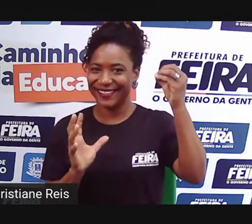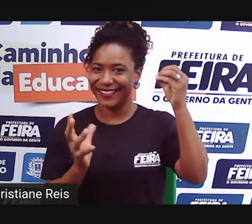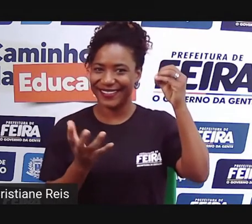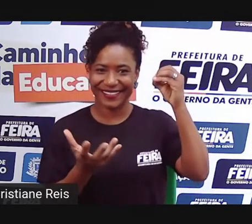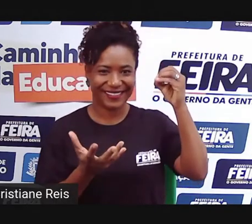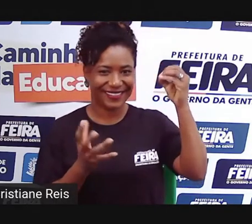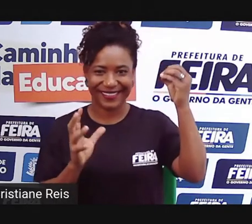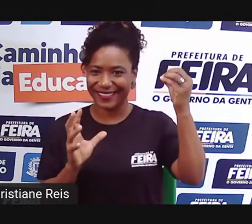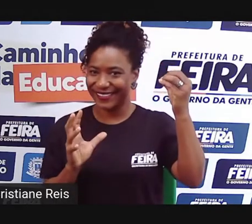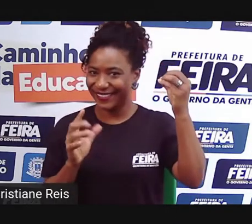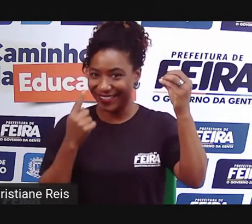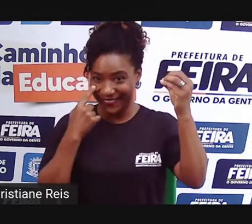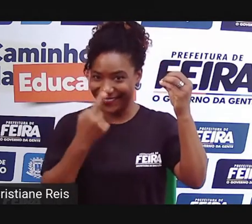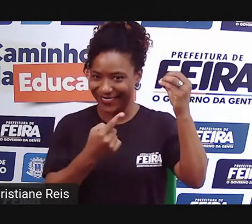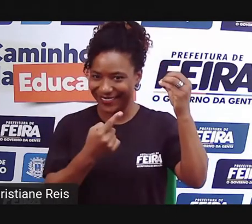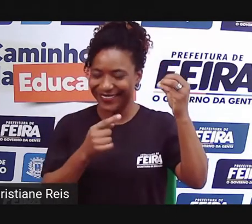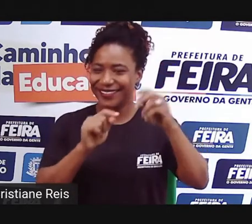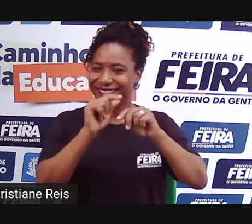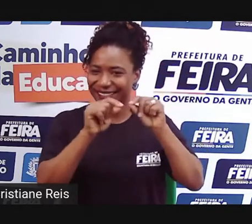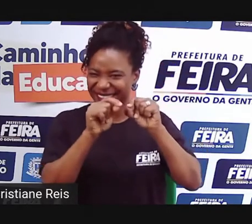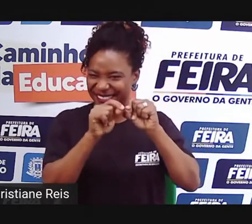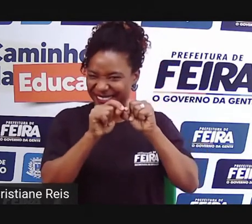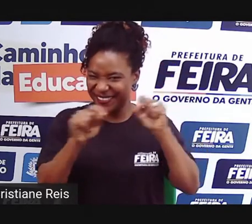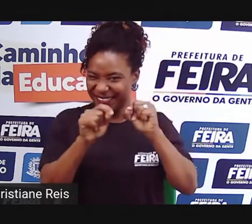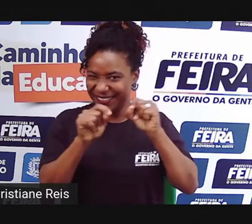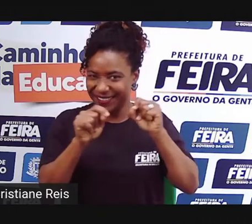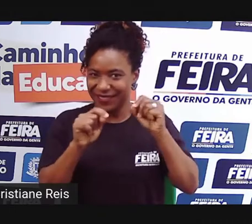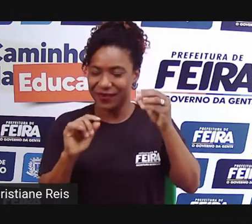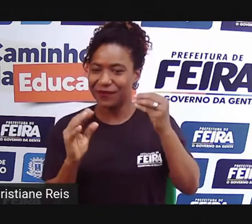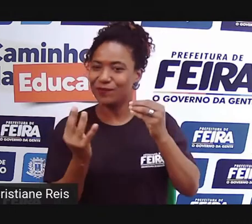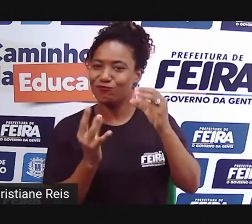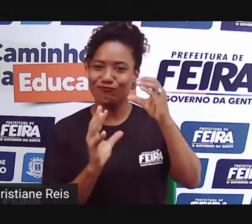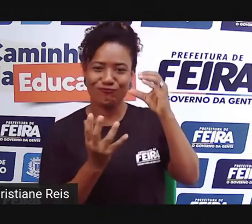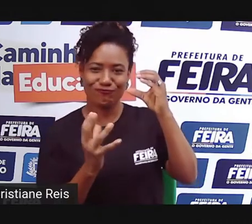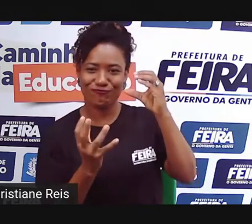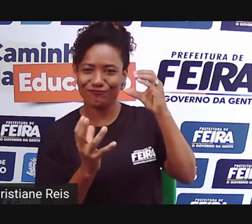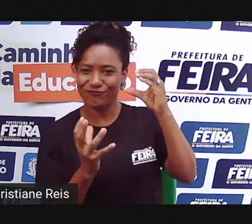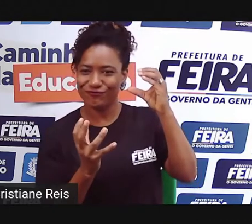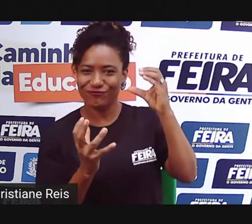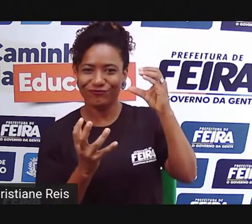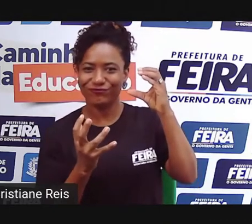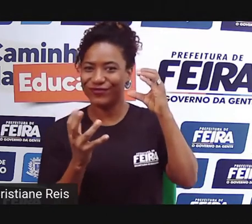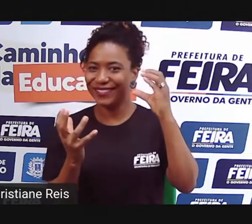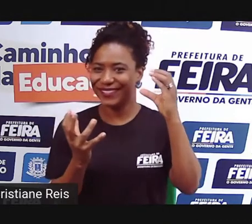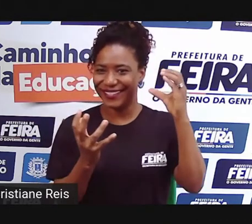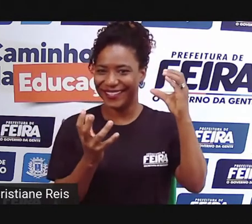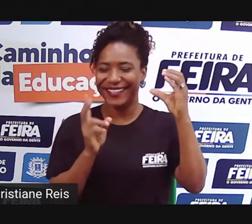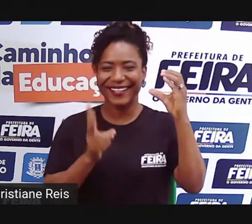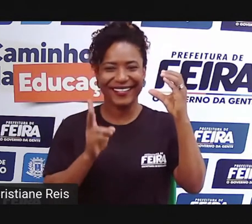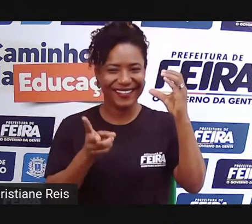Dei um nozinho, estão vendo? E a minha bexiga ficou cheia!